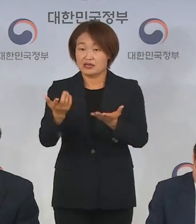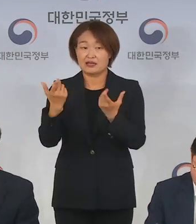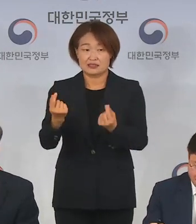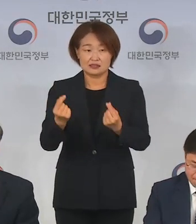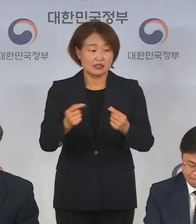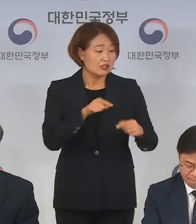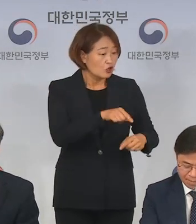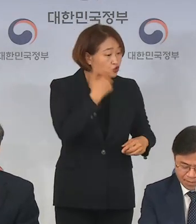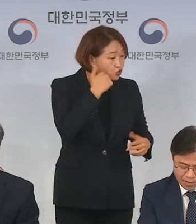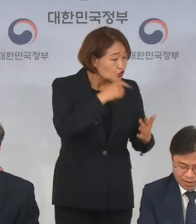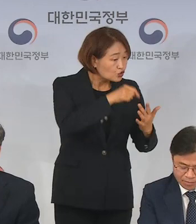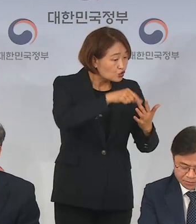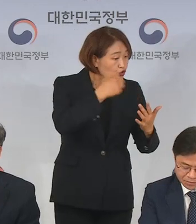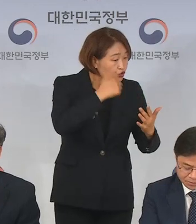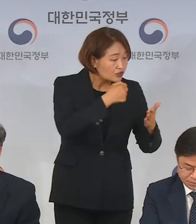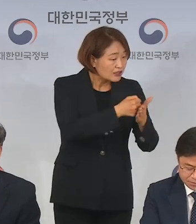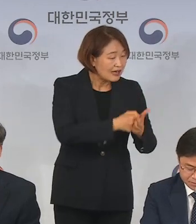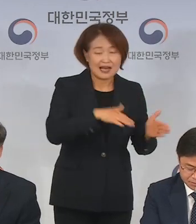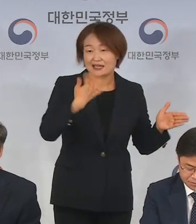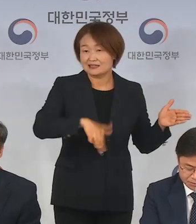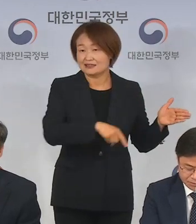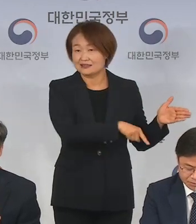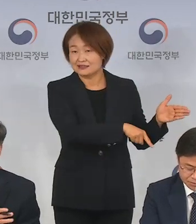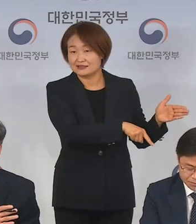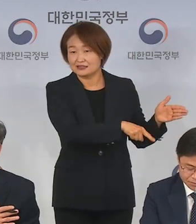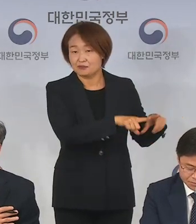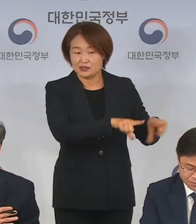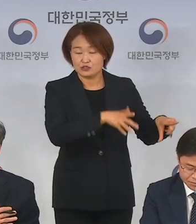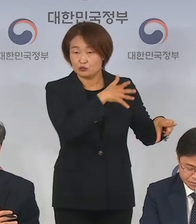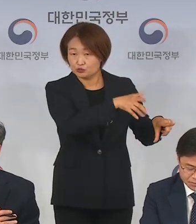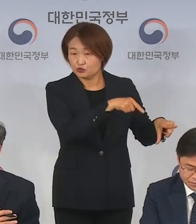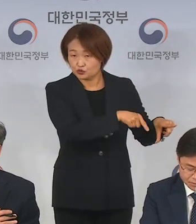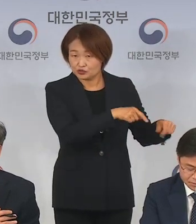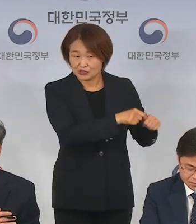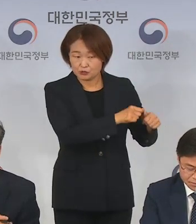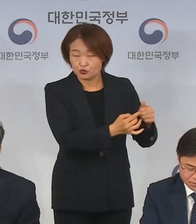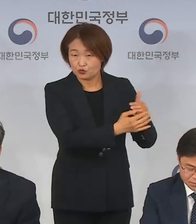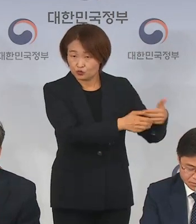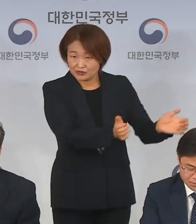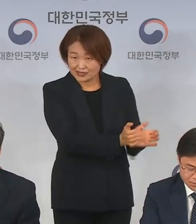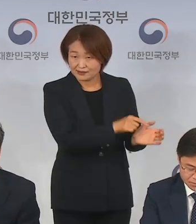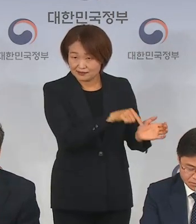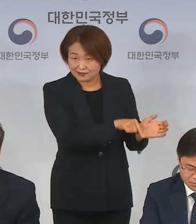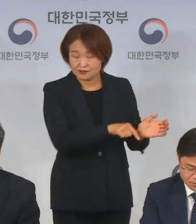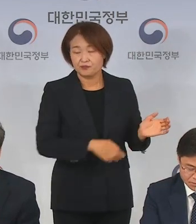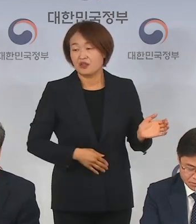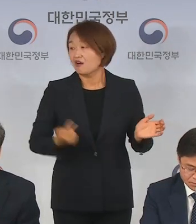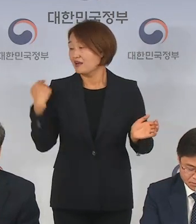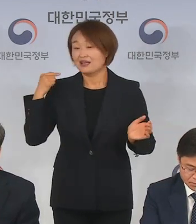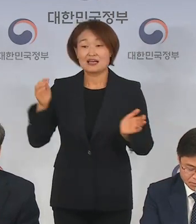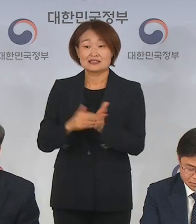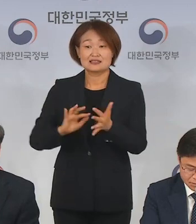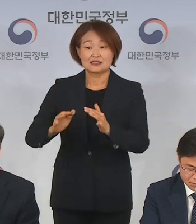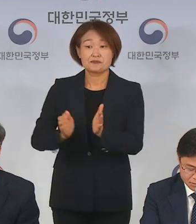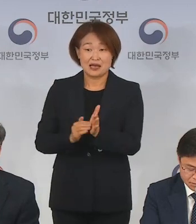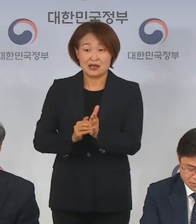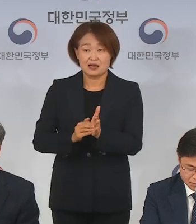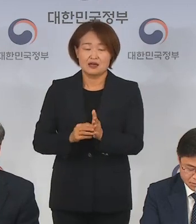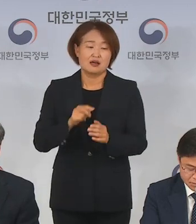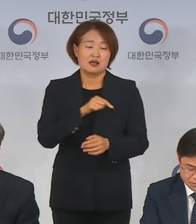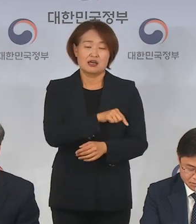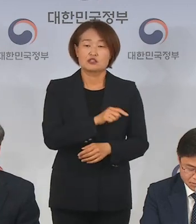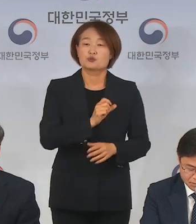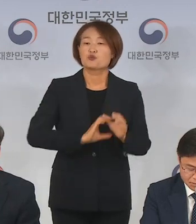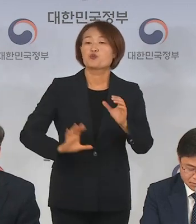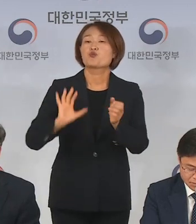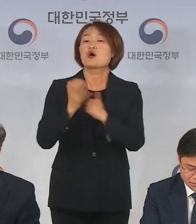분이 들어가는지는 결정된 것은 아니고요. 지금 어제까지 이제 실무협의가 끝났기 때문에 또 저희가 이 보안 차원에서 추가 검토하는